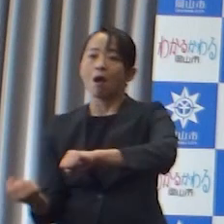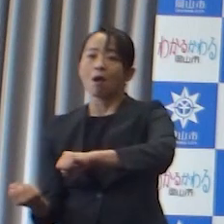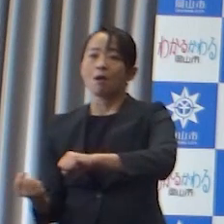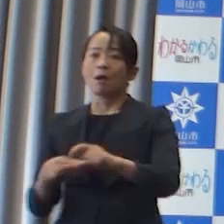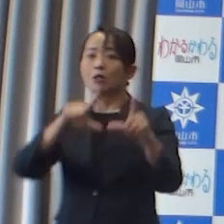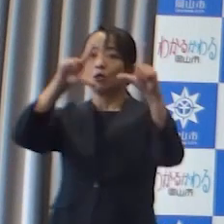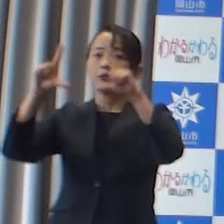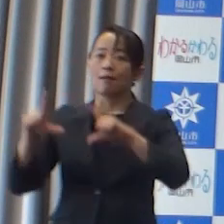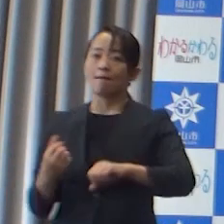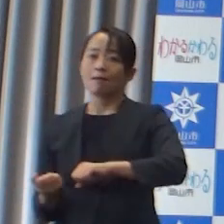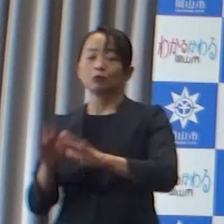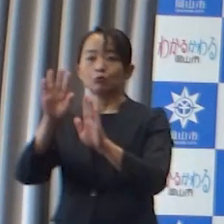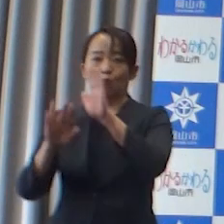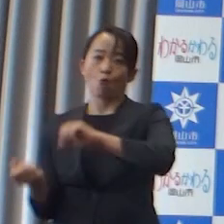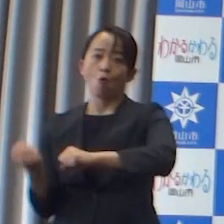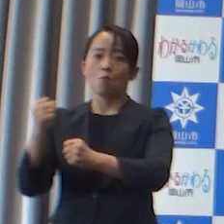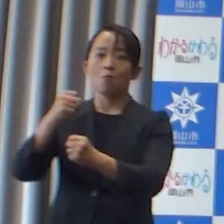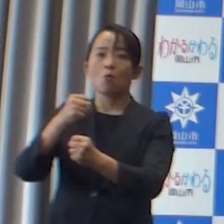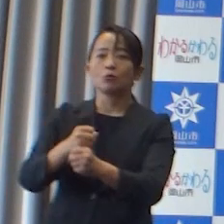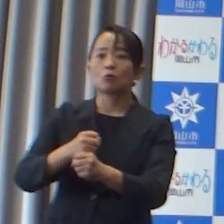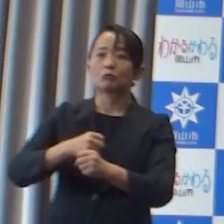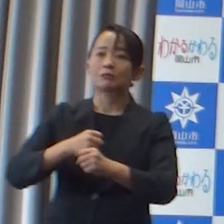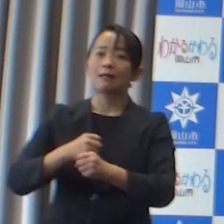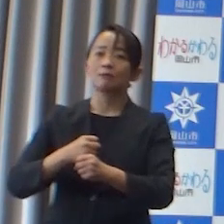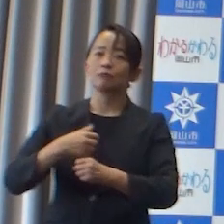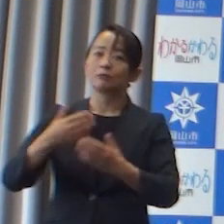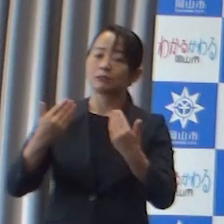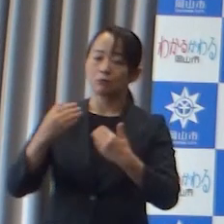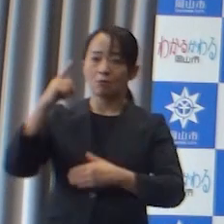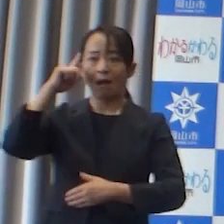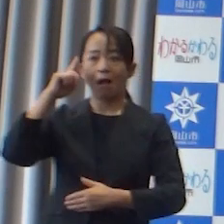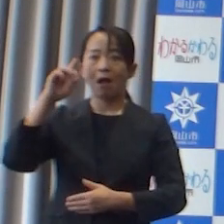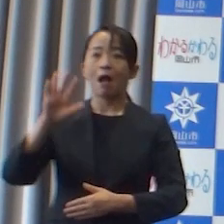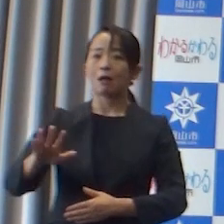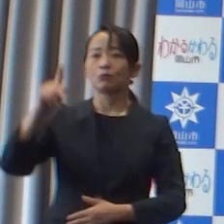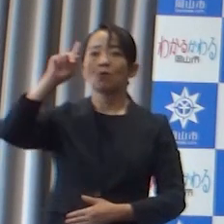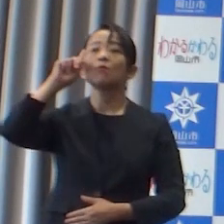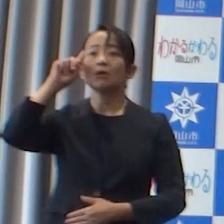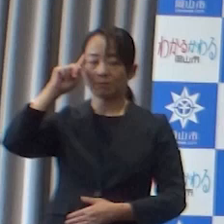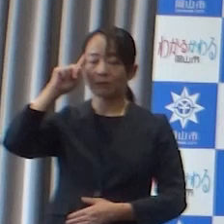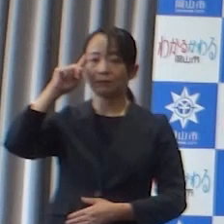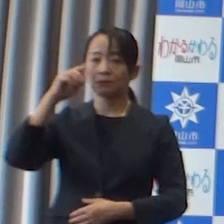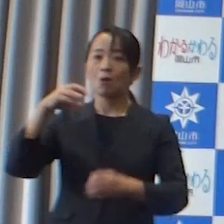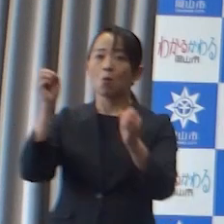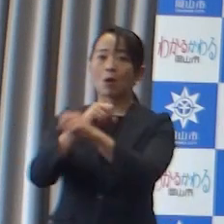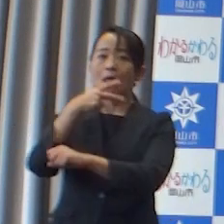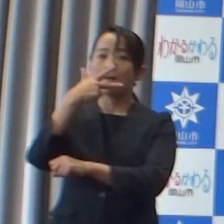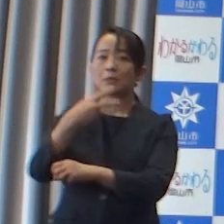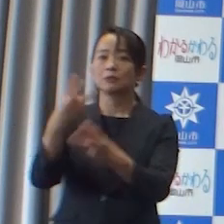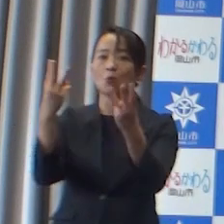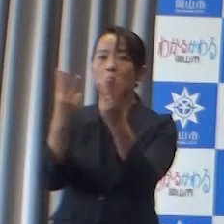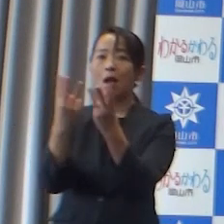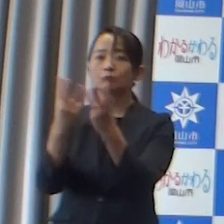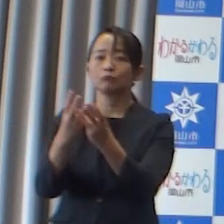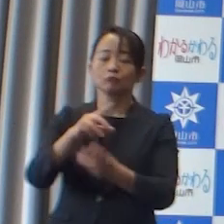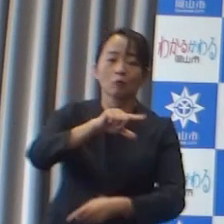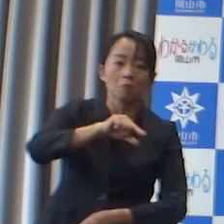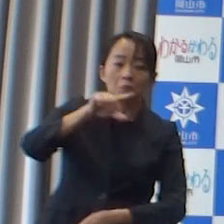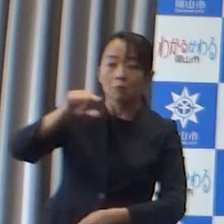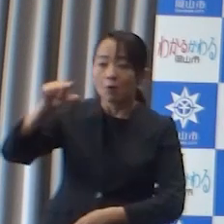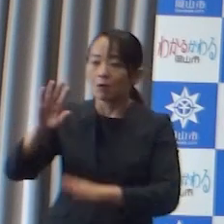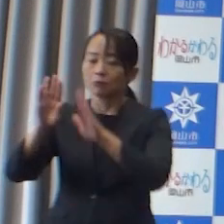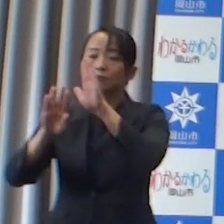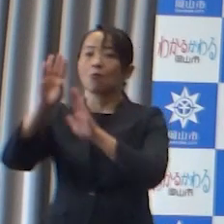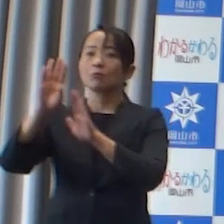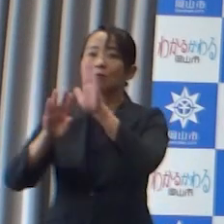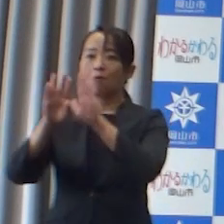ゃないかなというように思います。岡山市の感染者の数の推移を見てもそうなんですけれども、あ